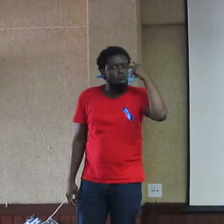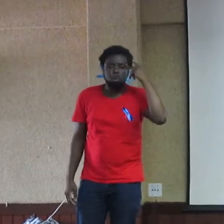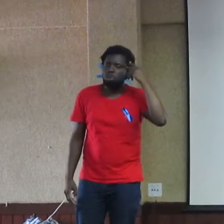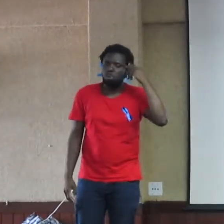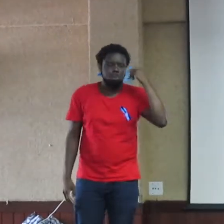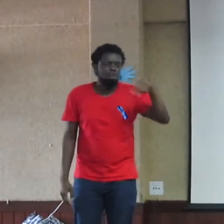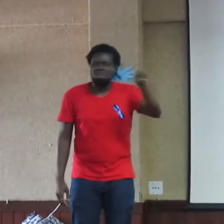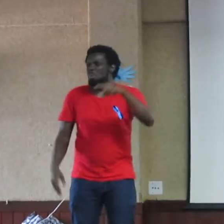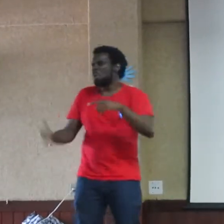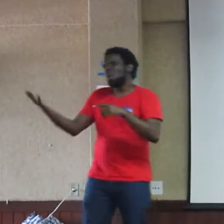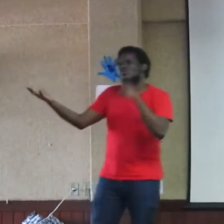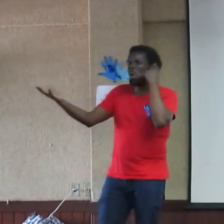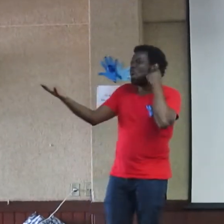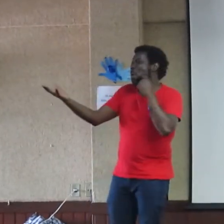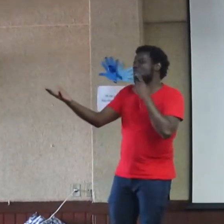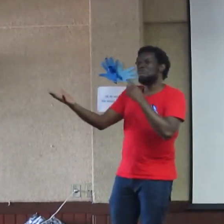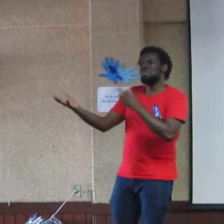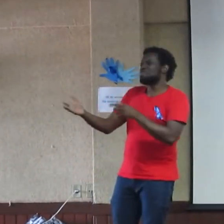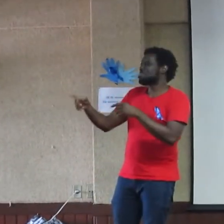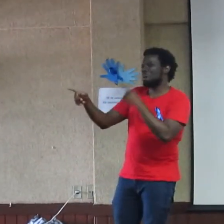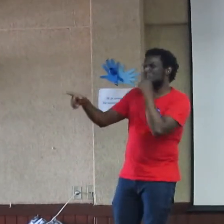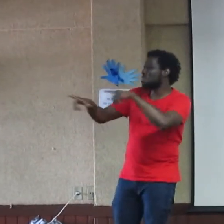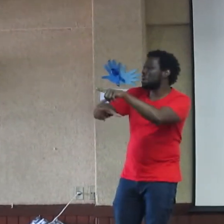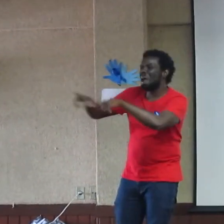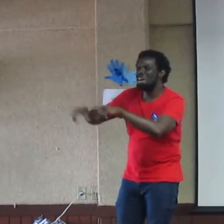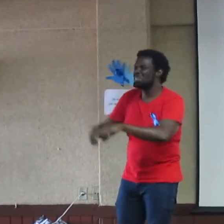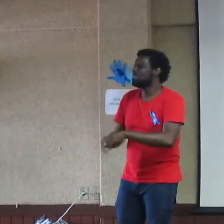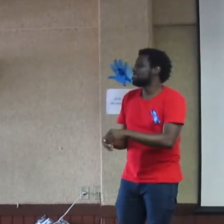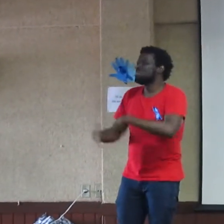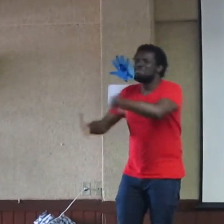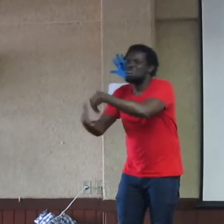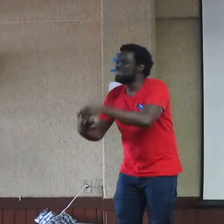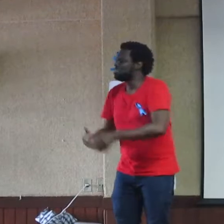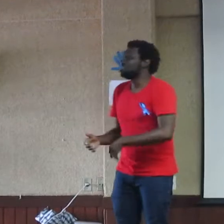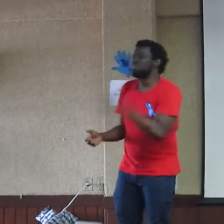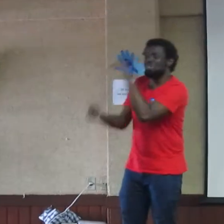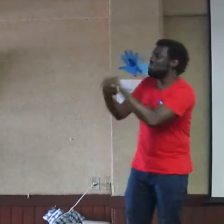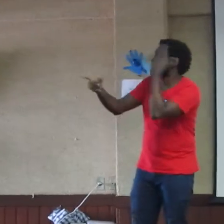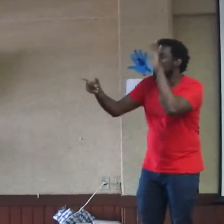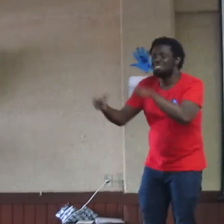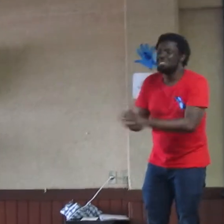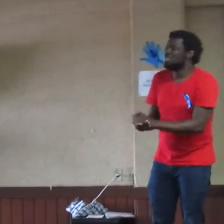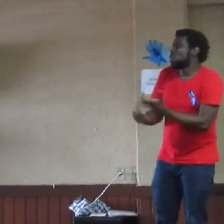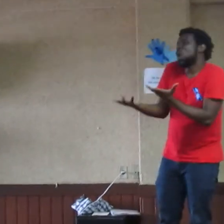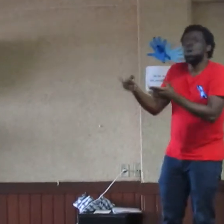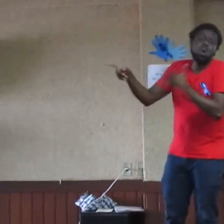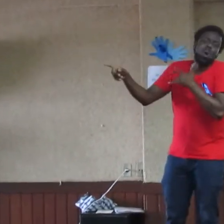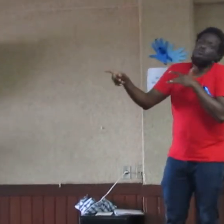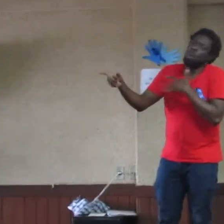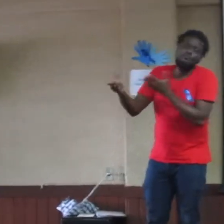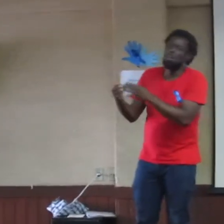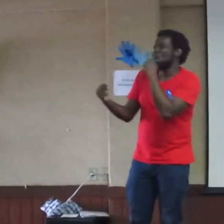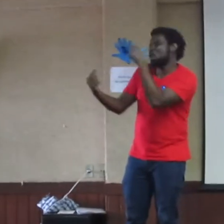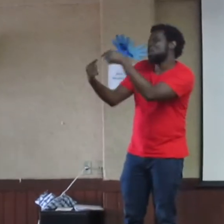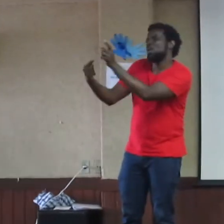pode desenvolver a habilidade dele e dar a ultrapassagem. Porque o surdo não vai conseguir